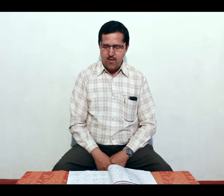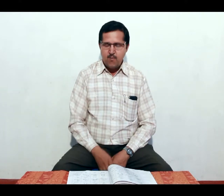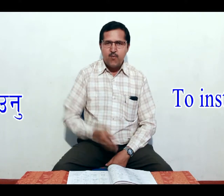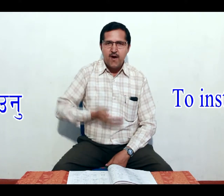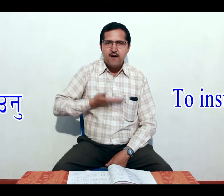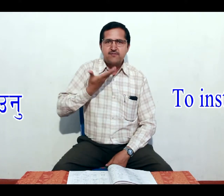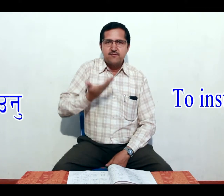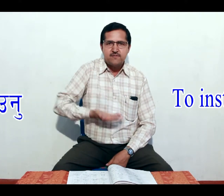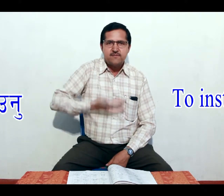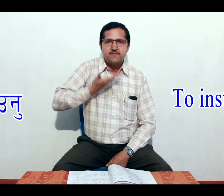पढाउनु,